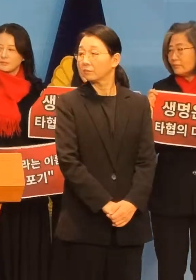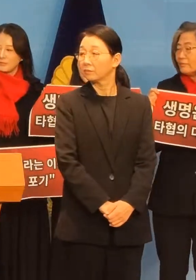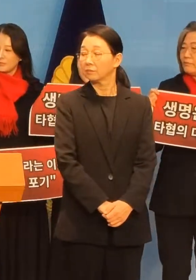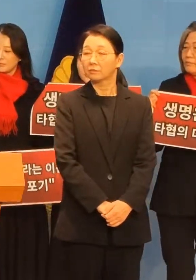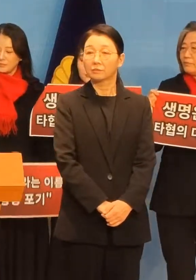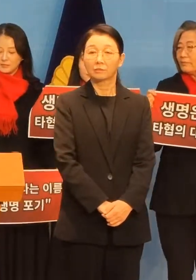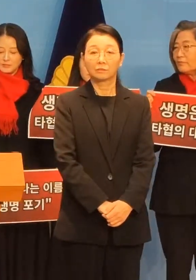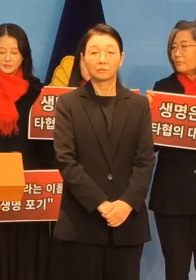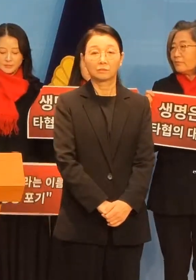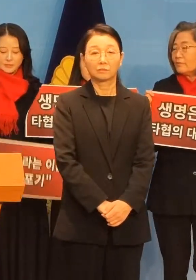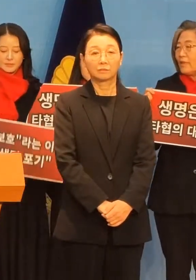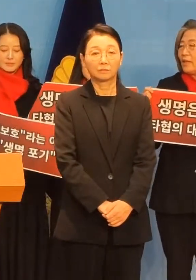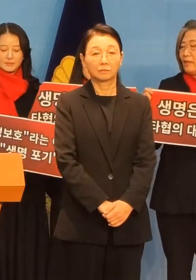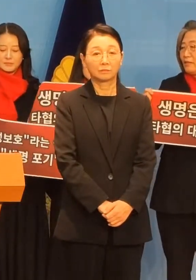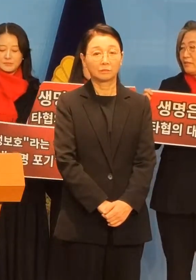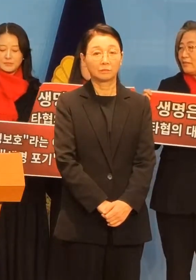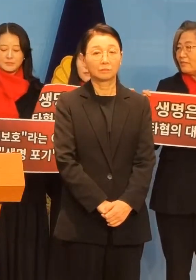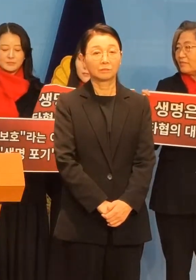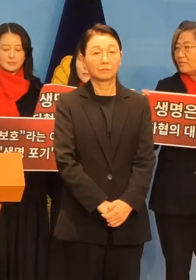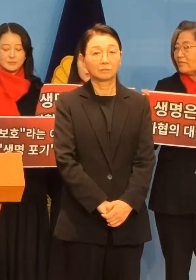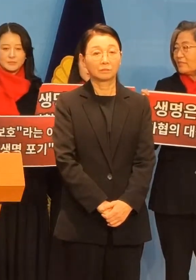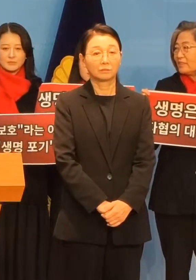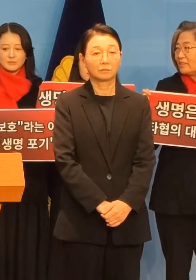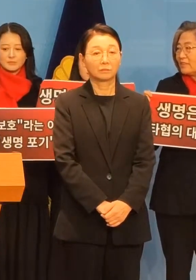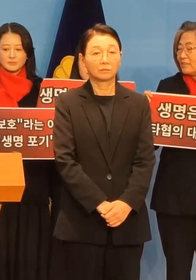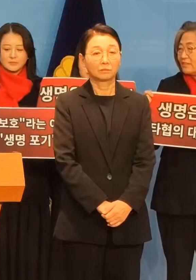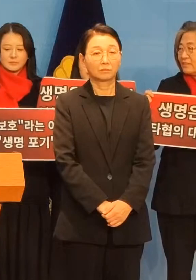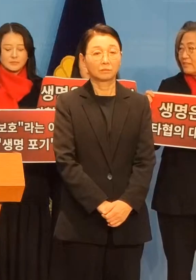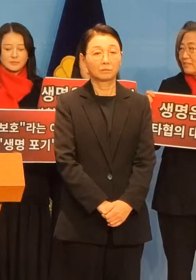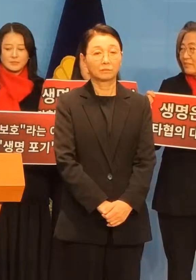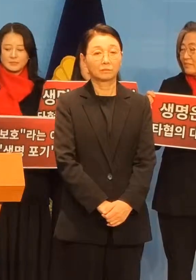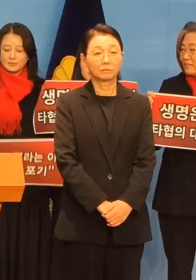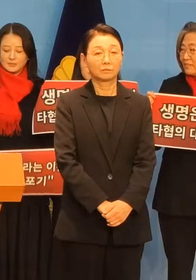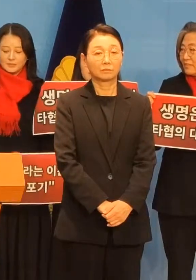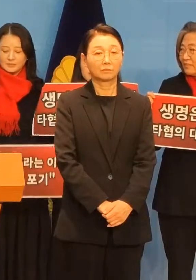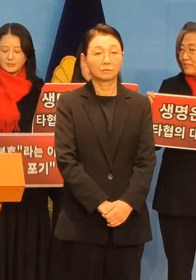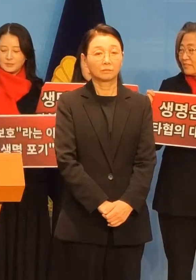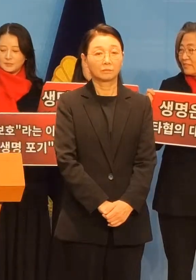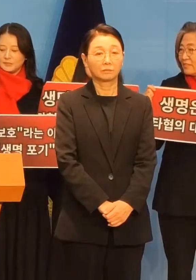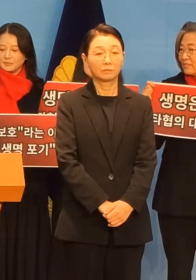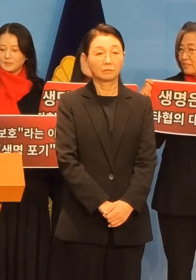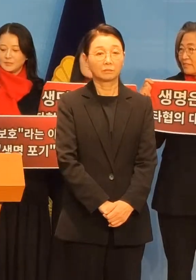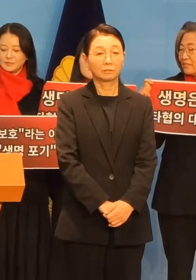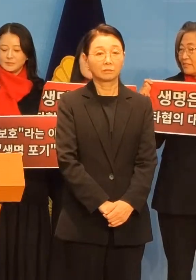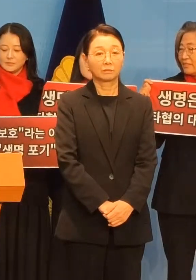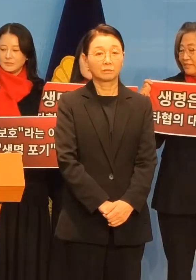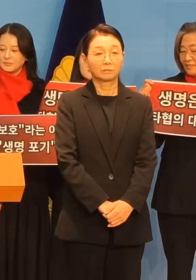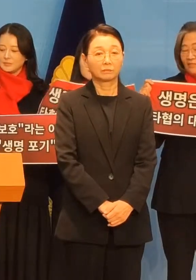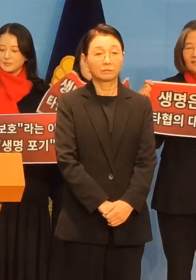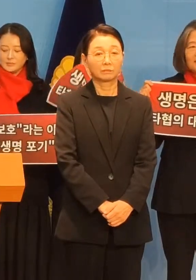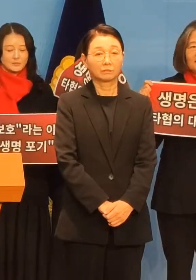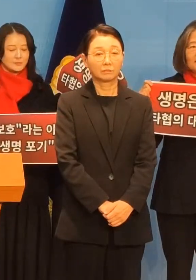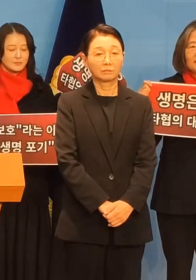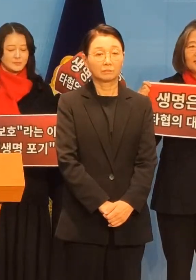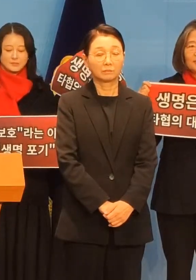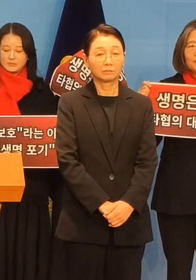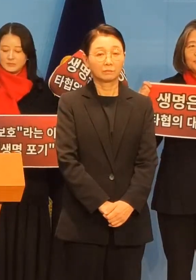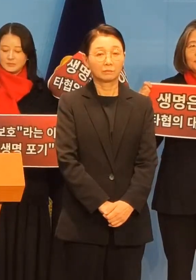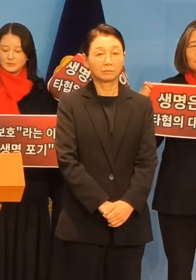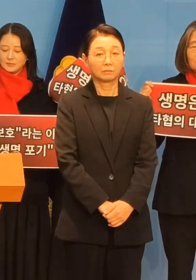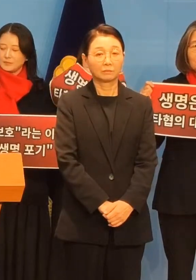예, 위아래로 내가 옳지. 너무 아래다. 이거 이상하다.